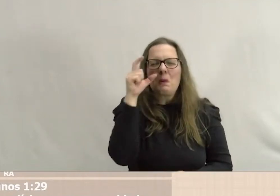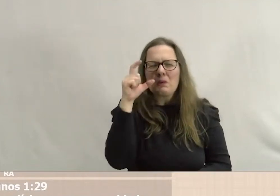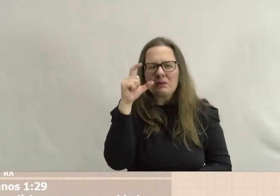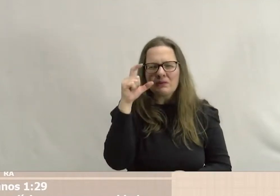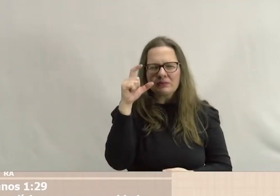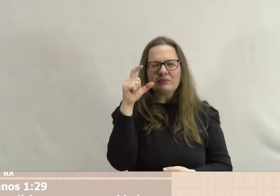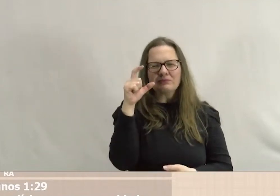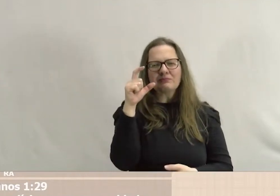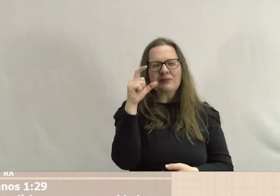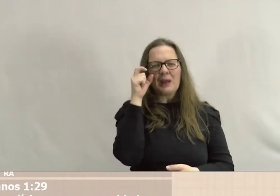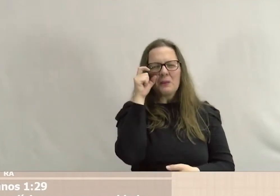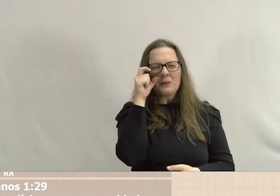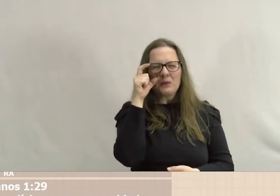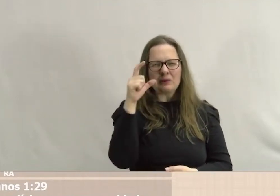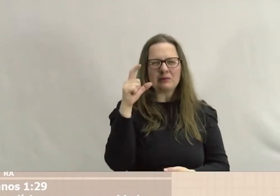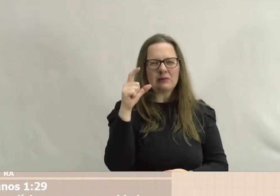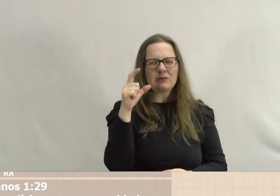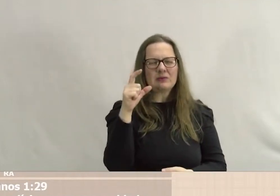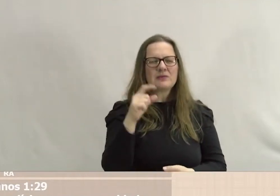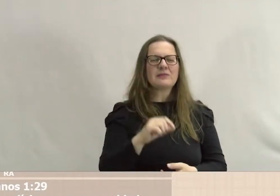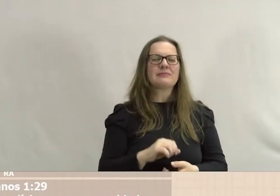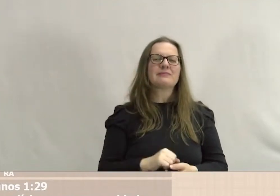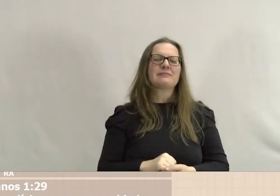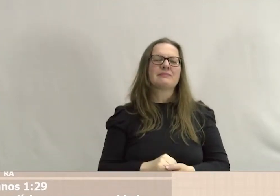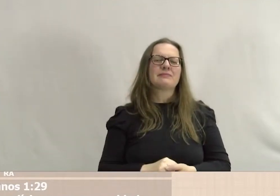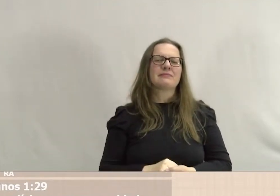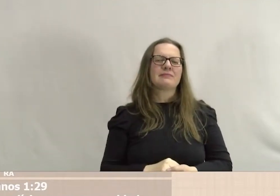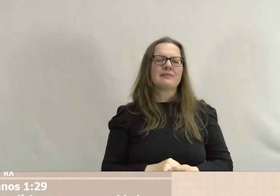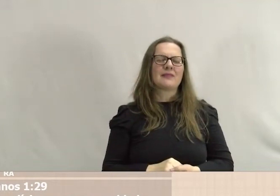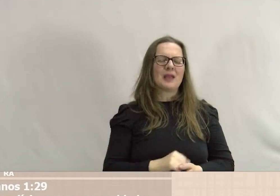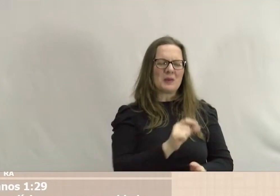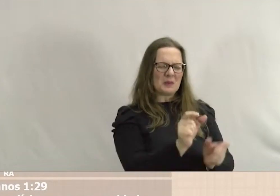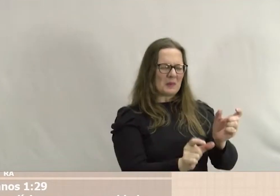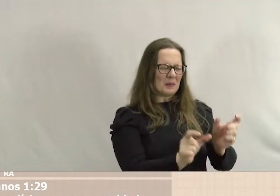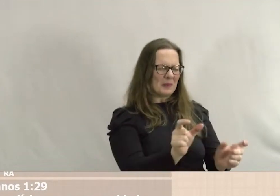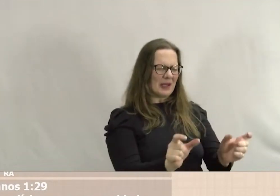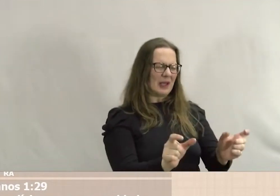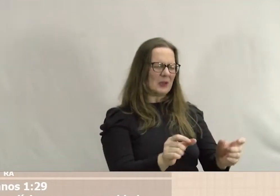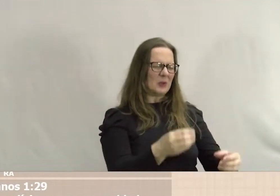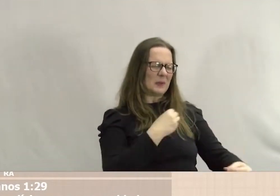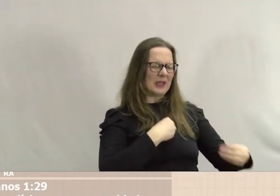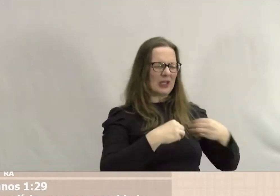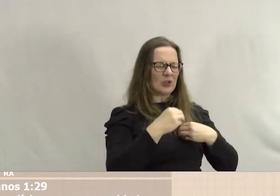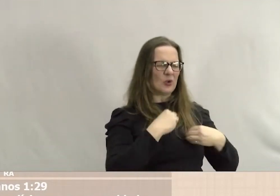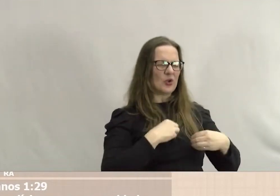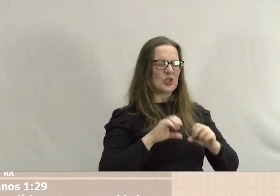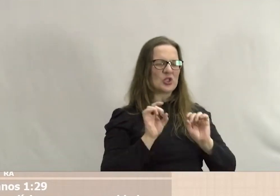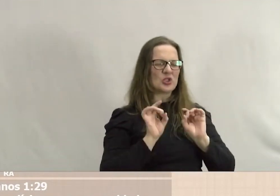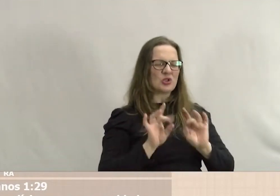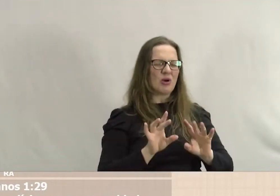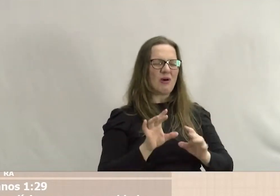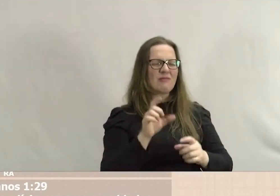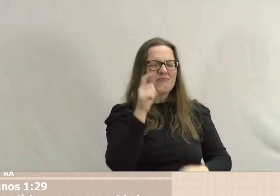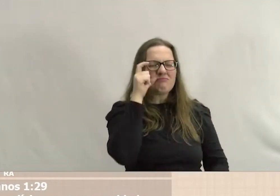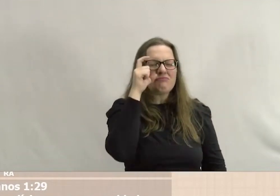quê? Ambicionar, cobiçar, não é isso? Aquilo que eu não tenho, eu quero